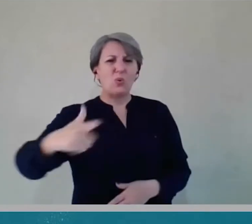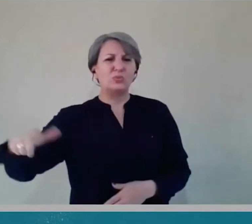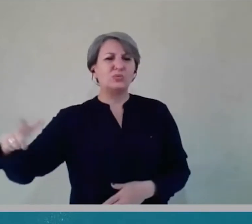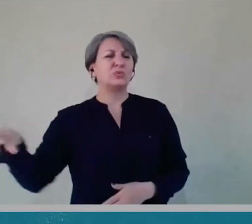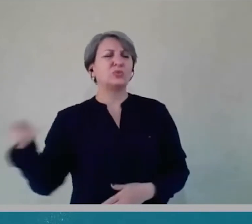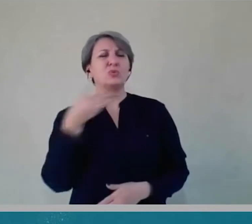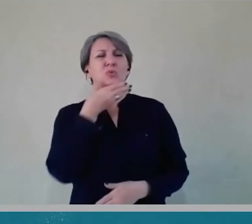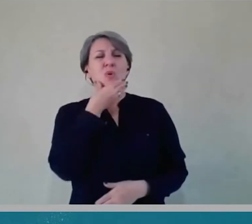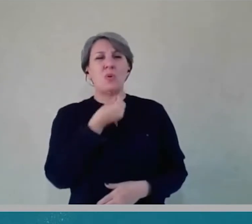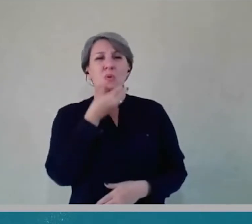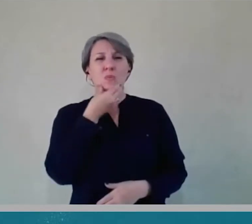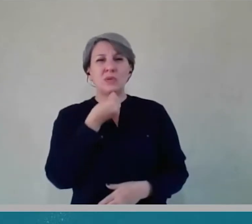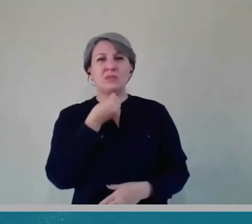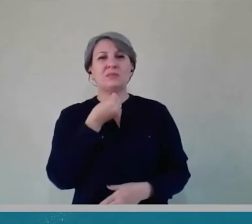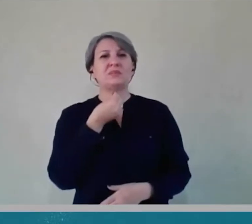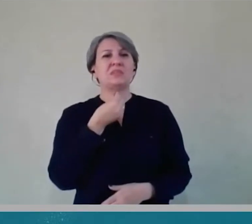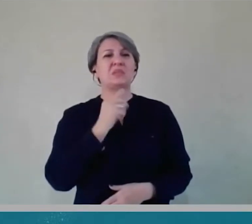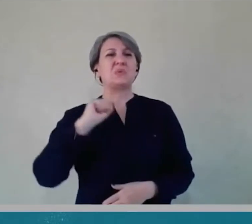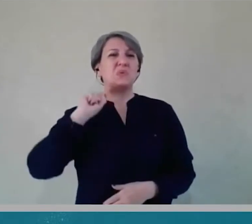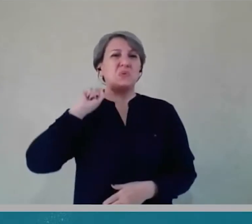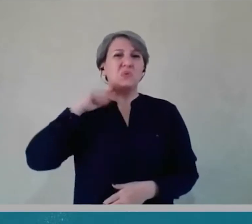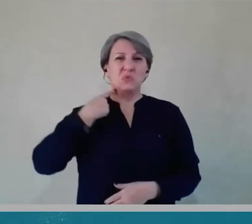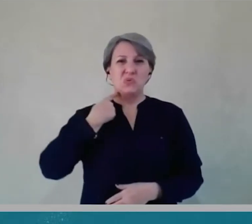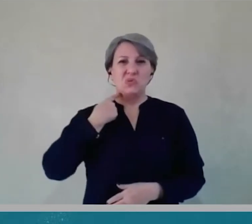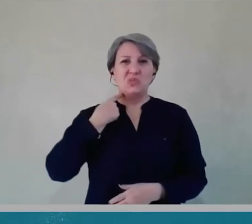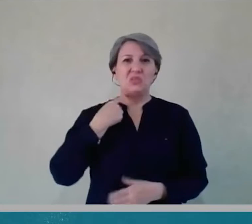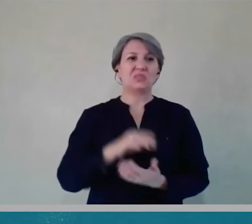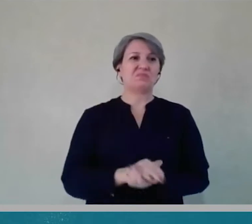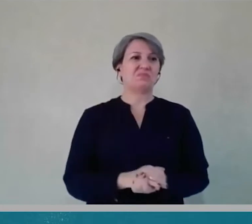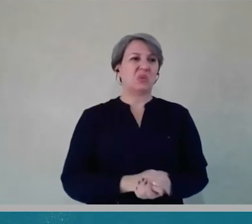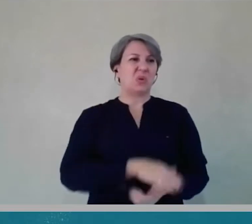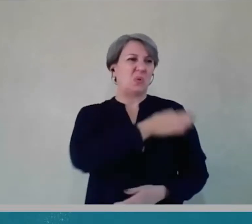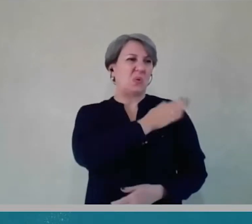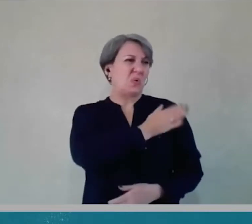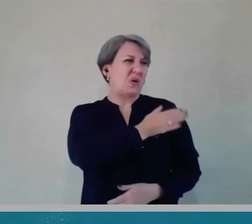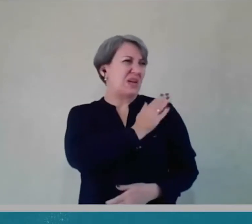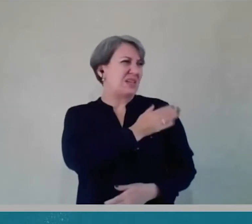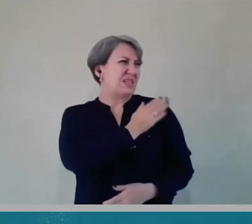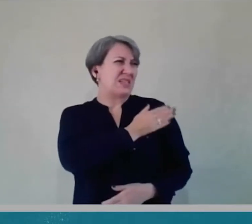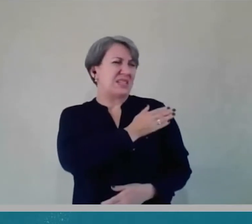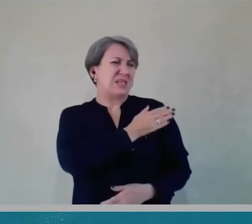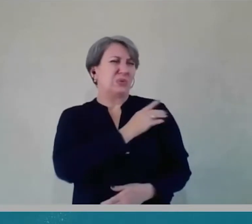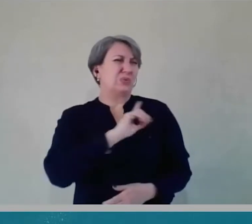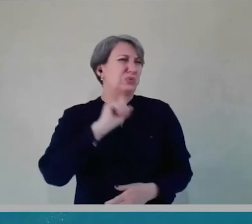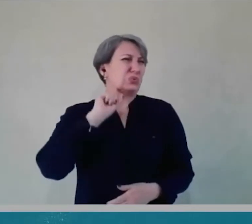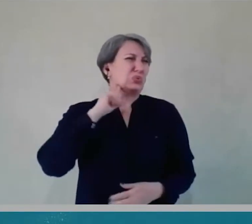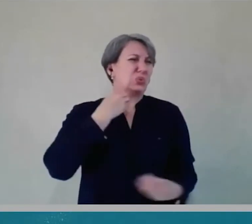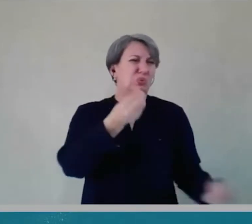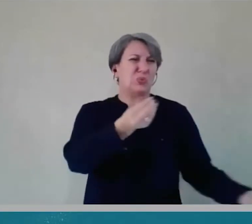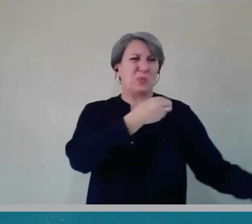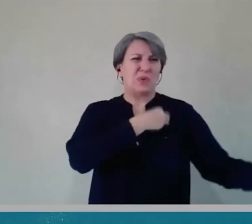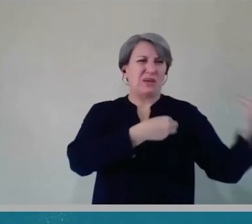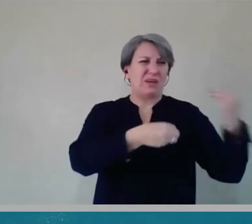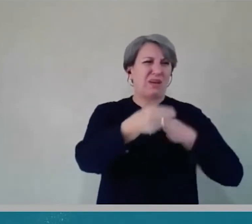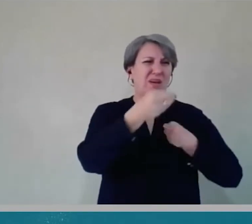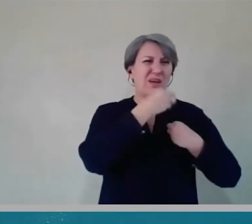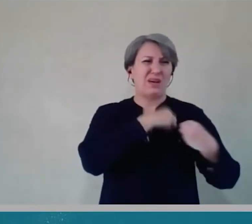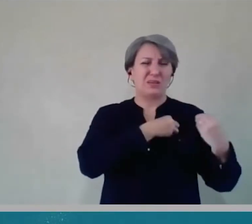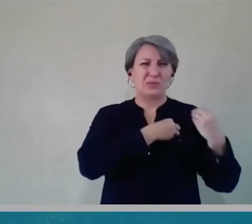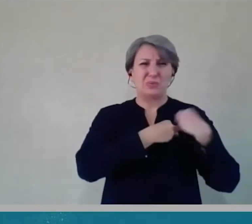concupiscências de seu próprio coração, para desonrarem o seu corpo entre